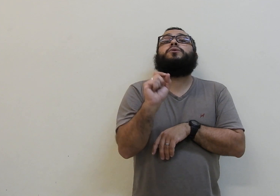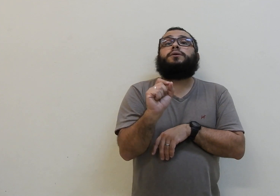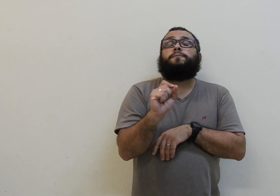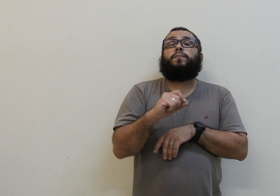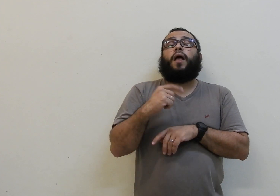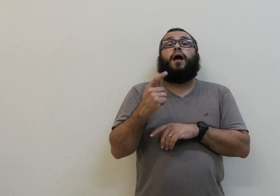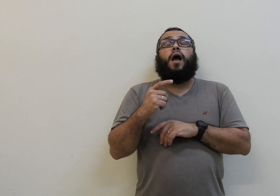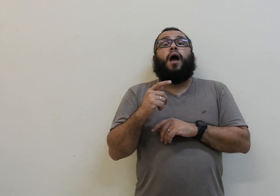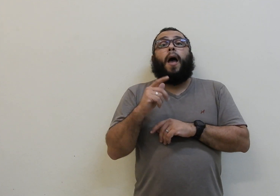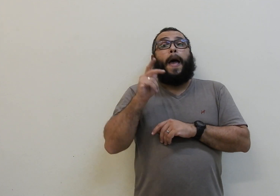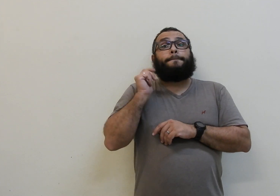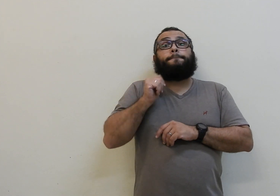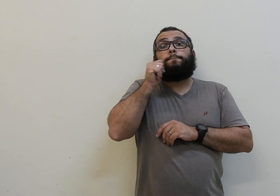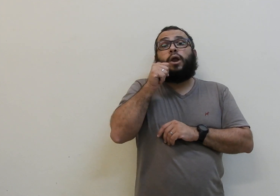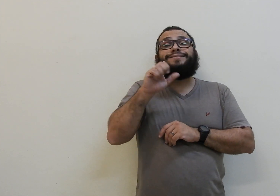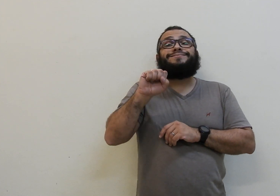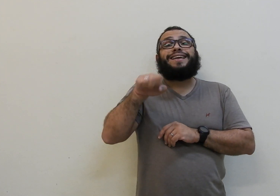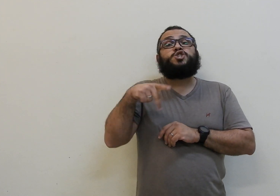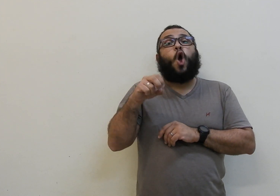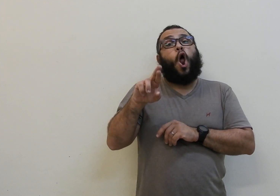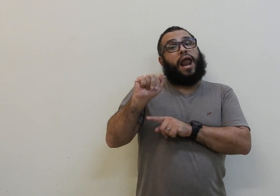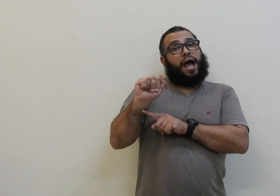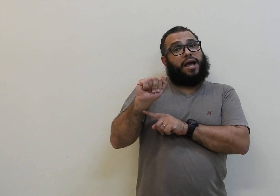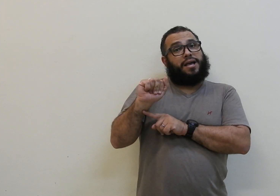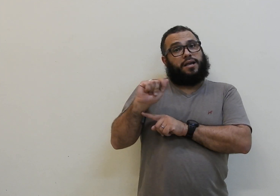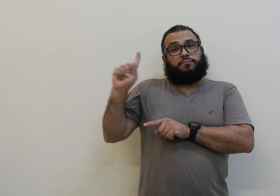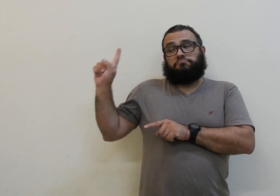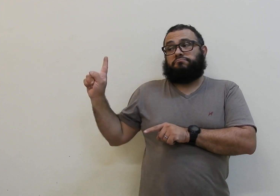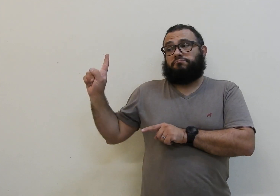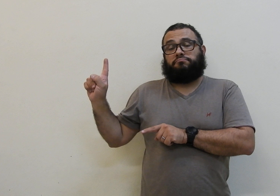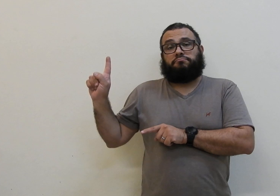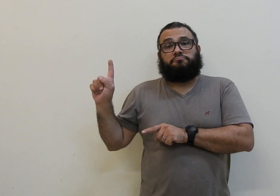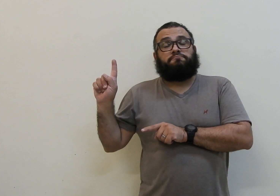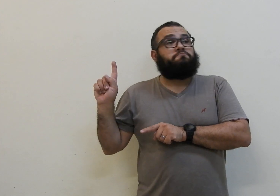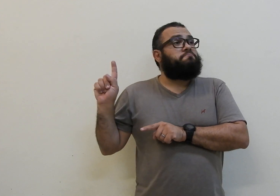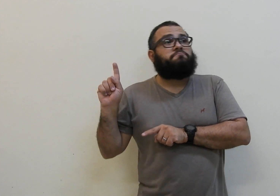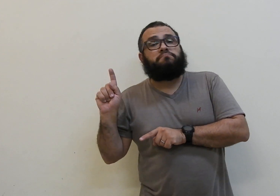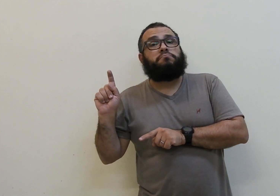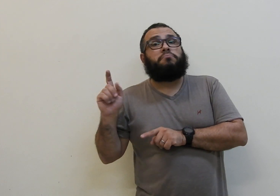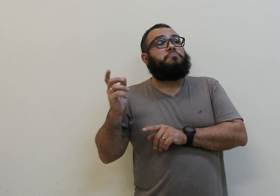E o que aconteceu? Uma senhora chegou em seguida